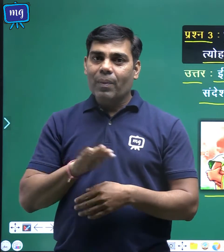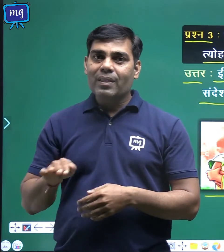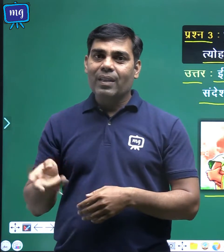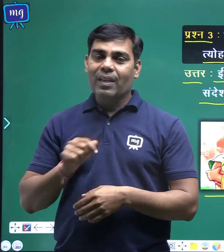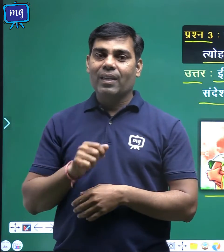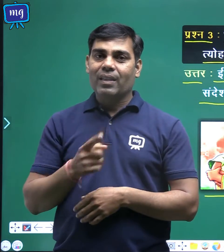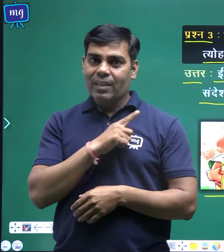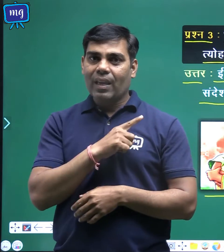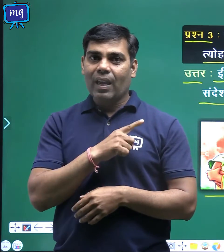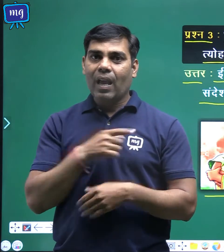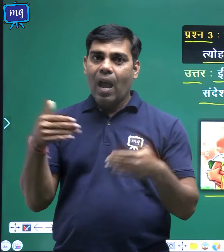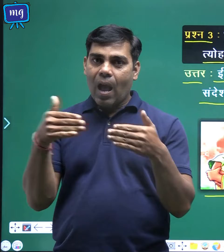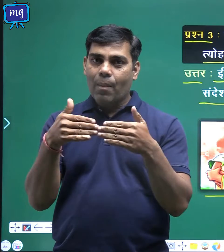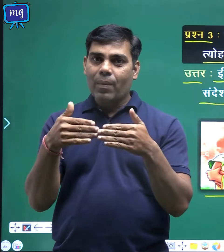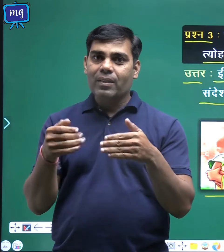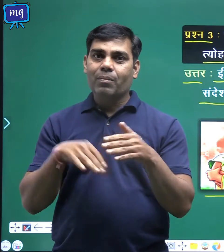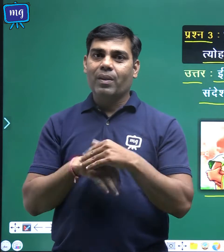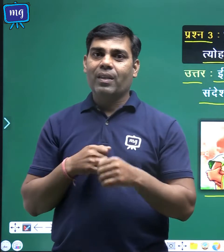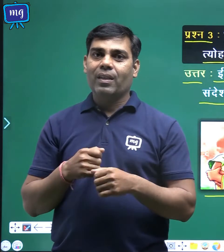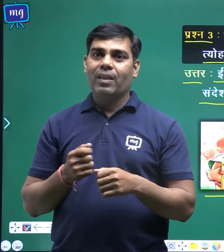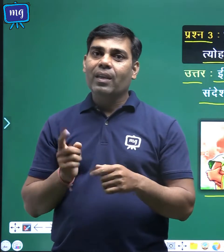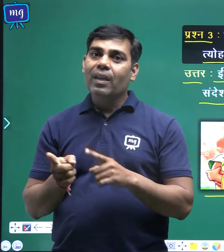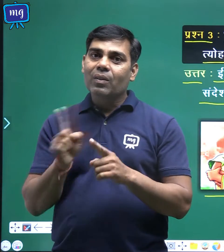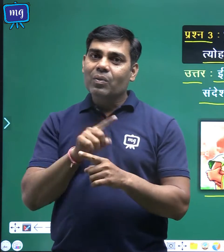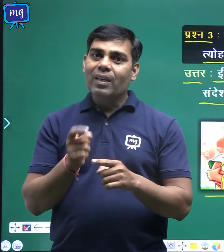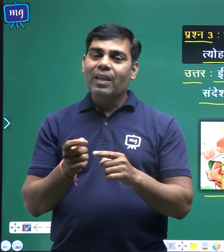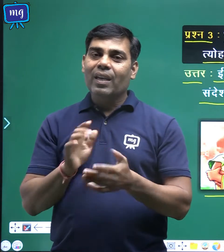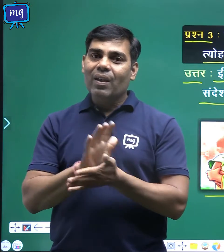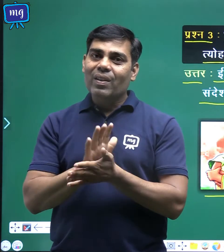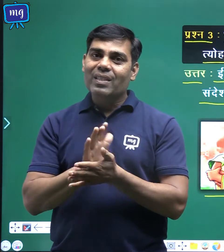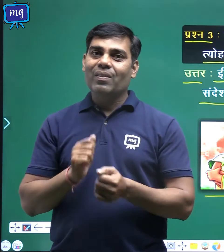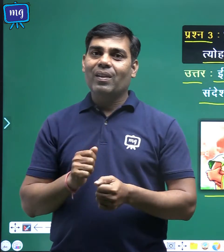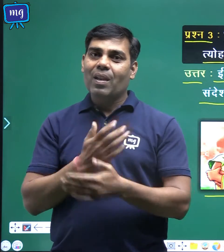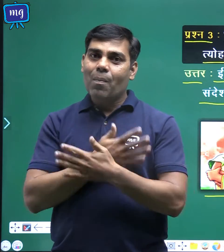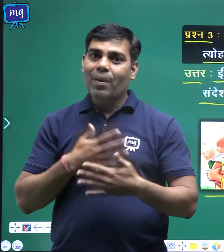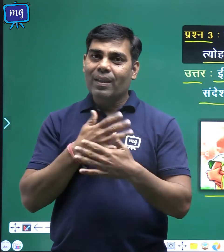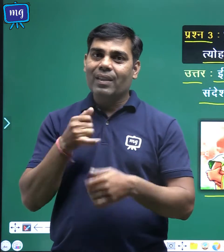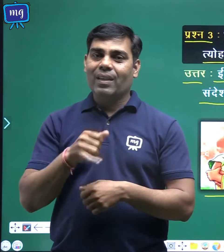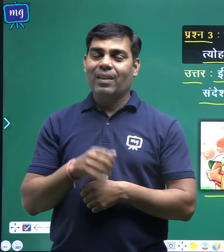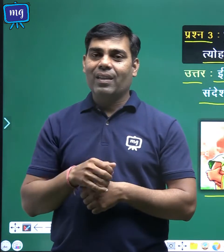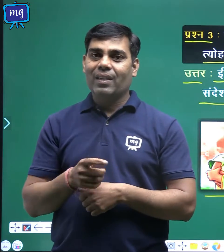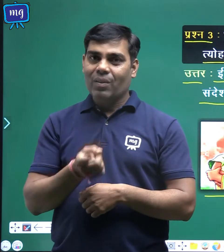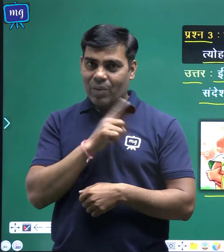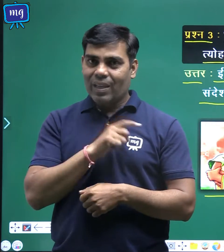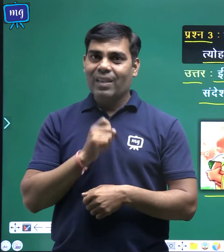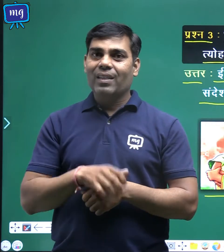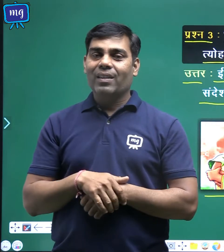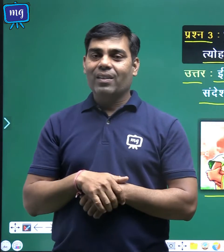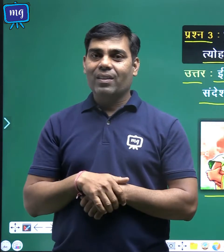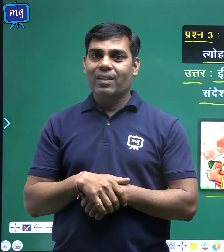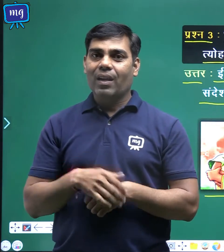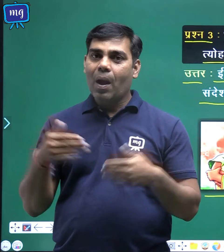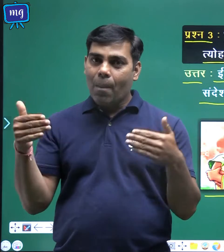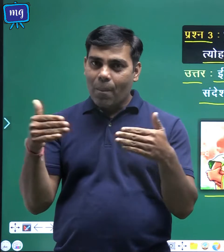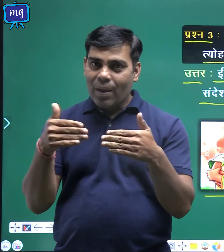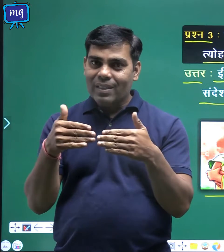ये आपस में एक दूसरे के त्यौहार मनाते हैं और यही